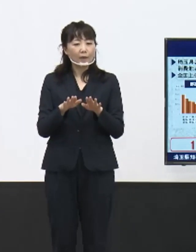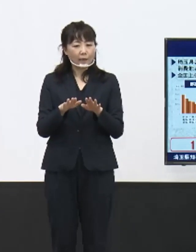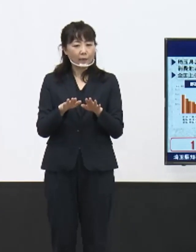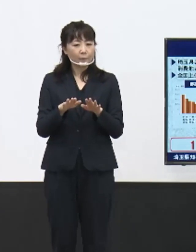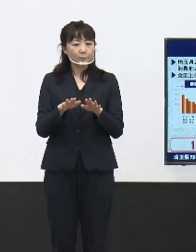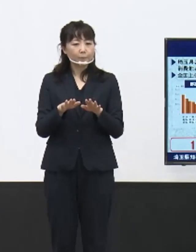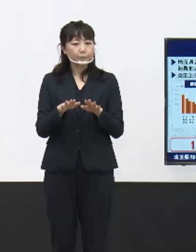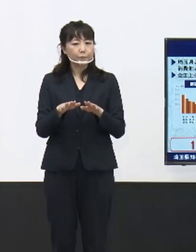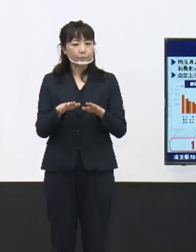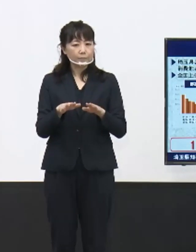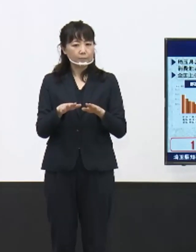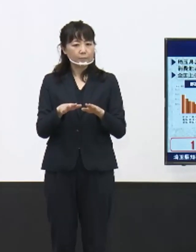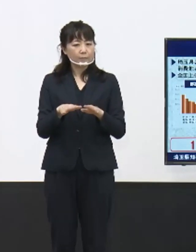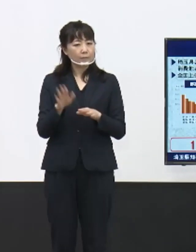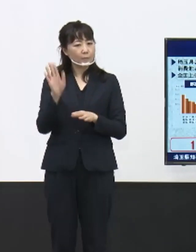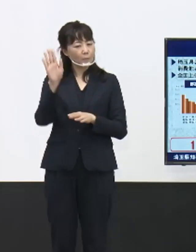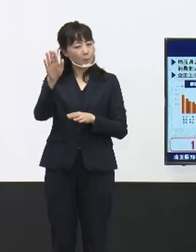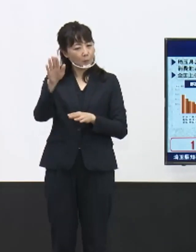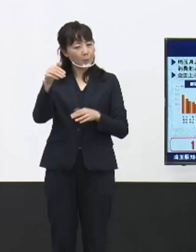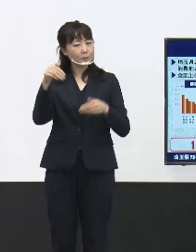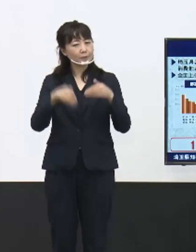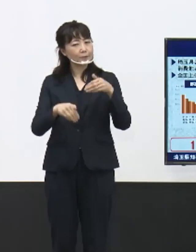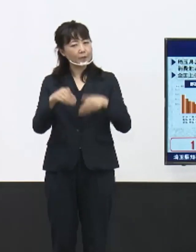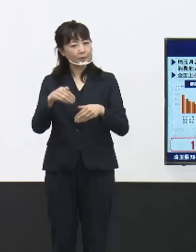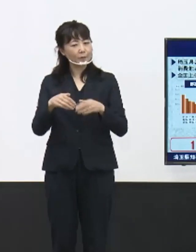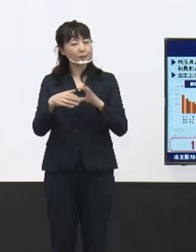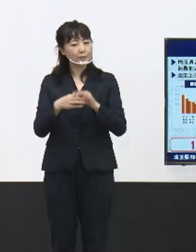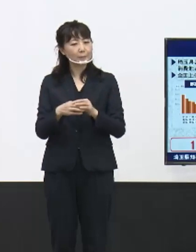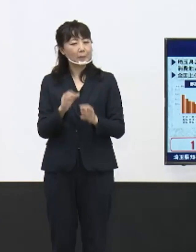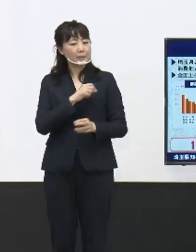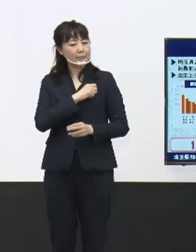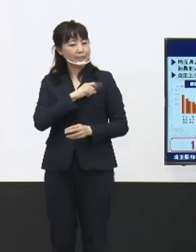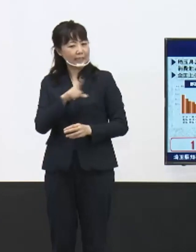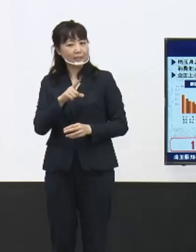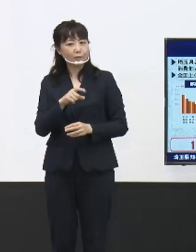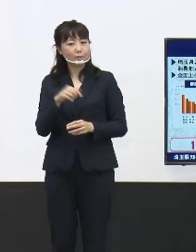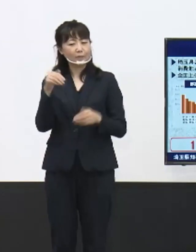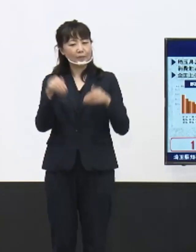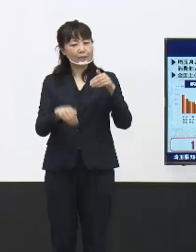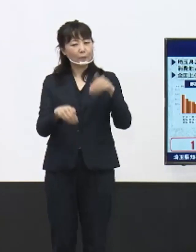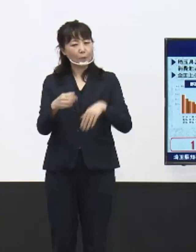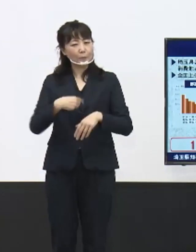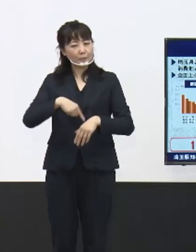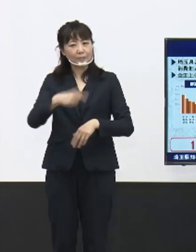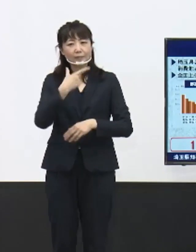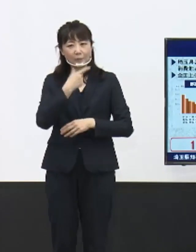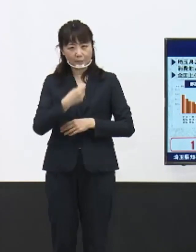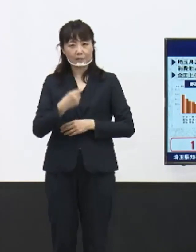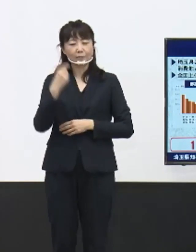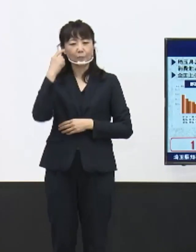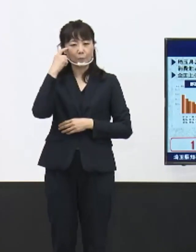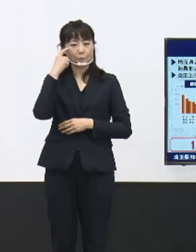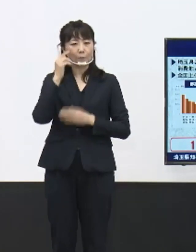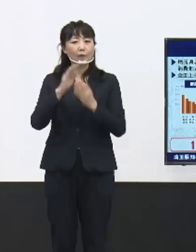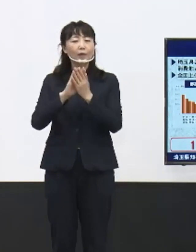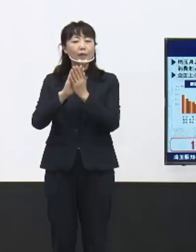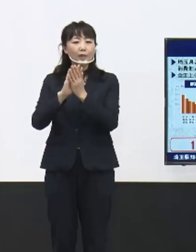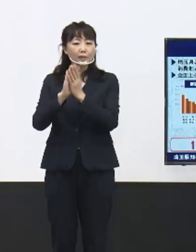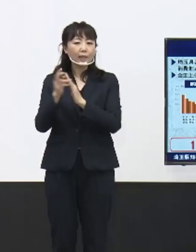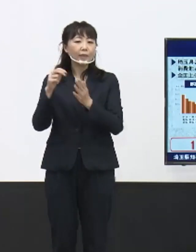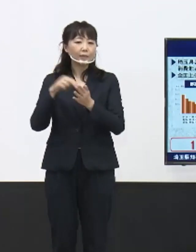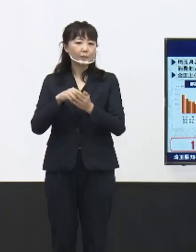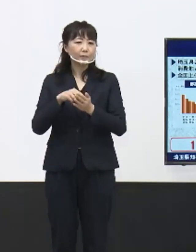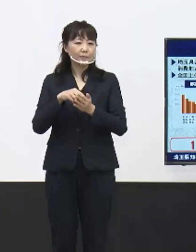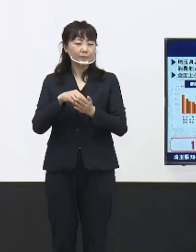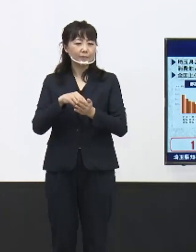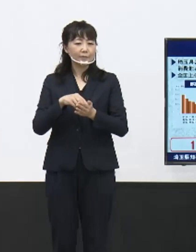っていますので、今後の選挙においてもぜひ積極的にご投票いただきたいし、県としても積極的に参加い